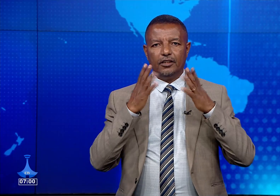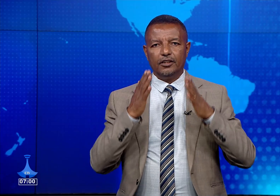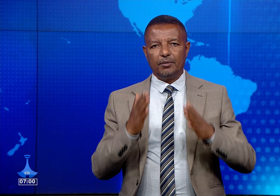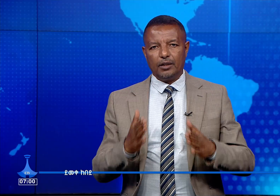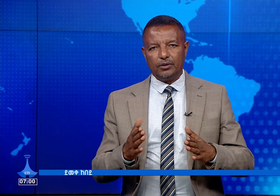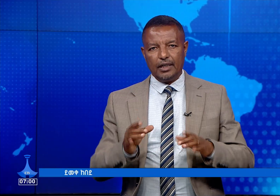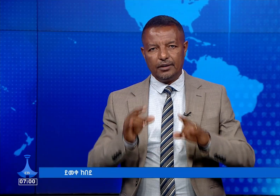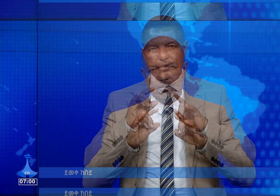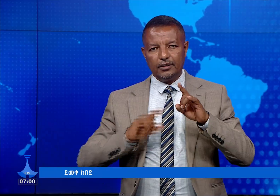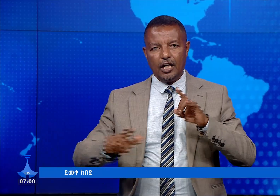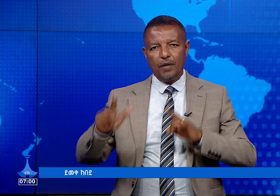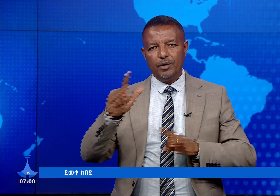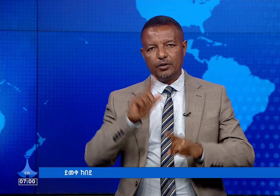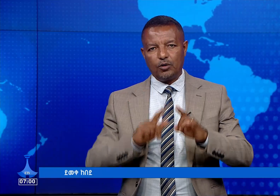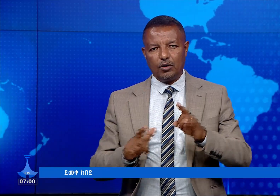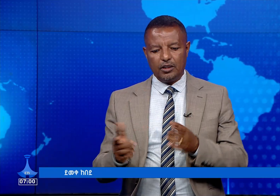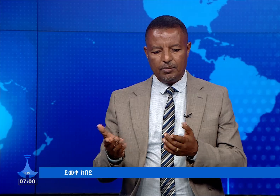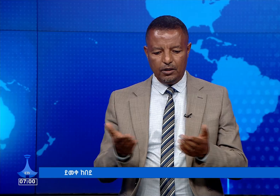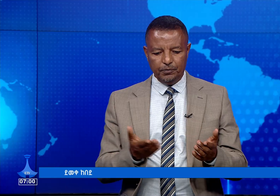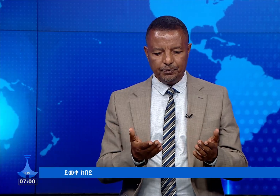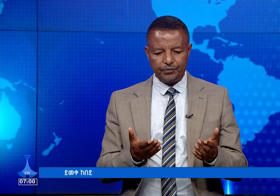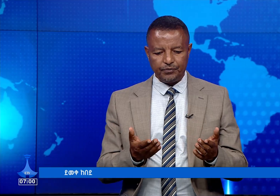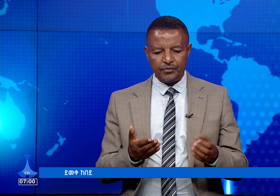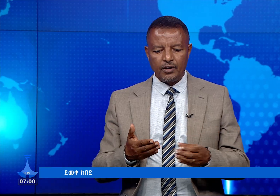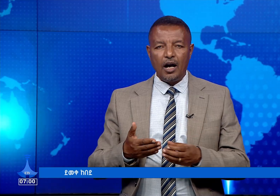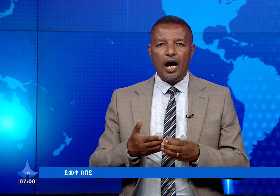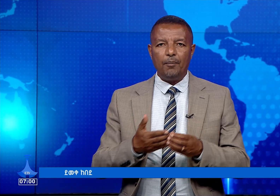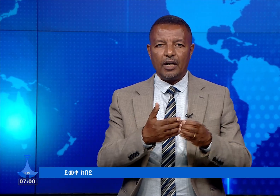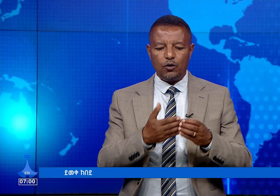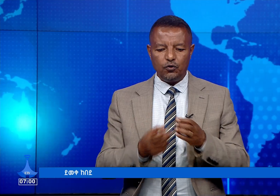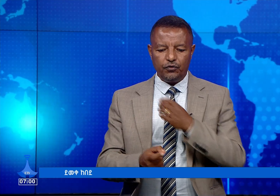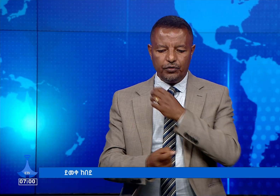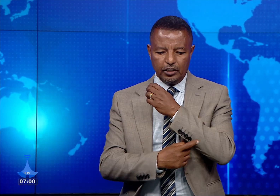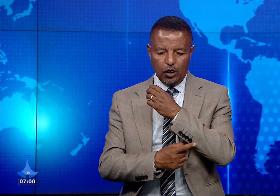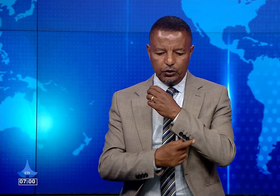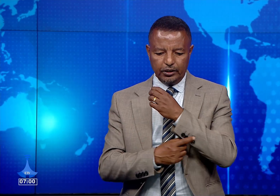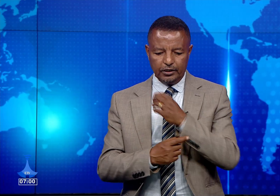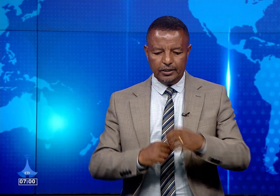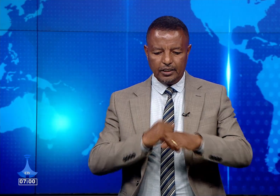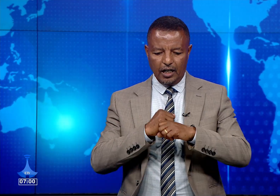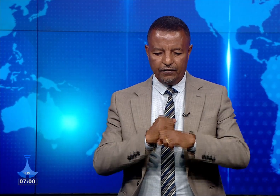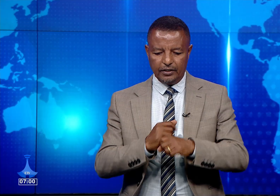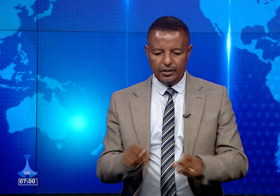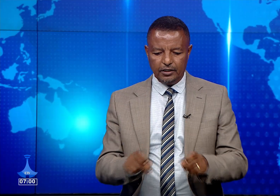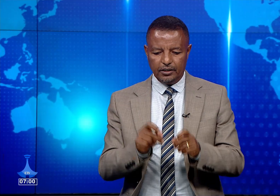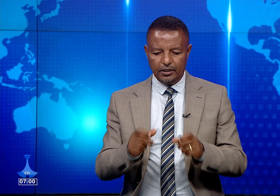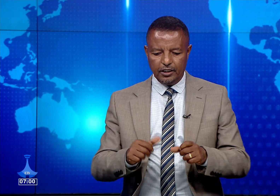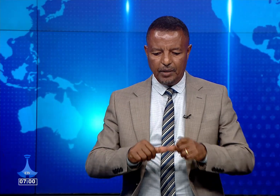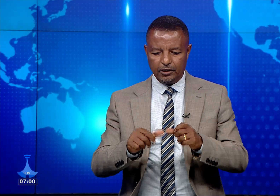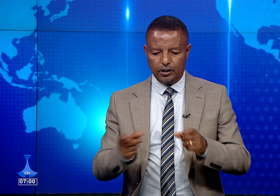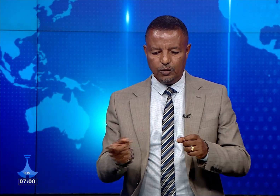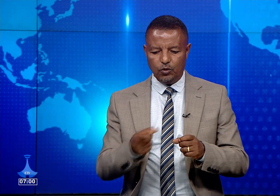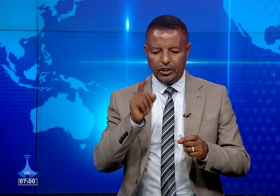ጤና ይስጥልኝ ተመልካቾቻችን፣ ዜና በምልክት ቋንቋ ቀርባሉ። አመራሩ ፈተናዎችን እየተጋፈጠ